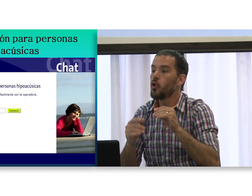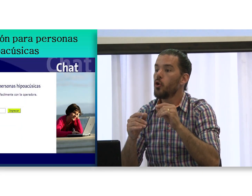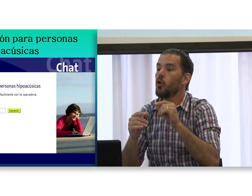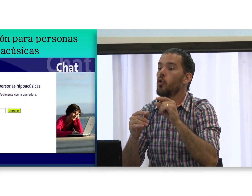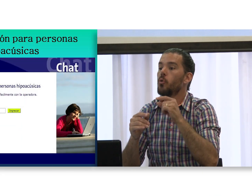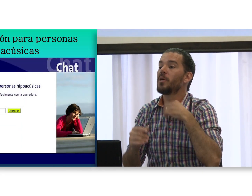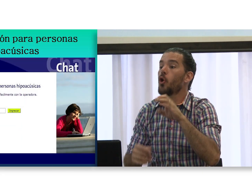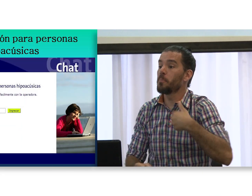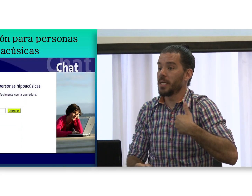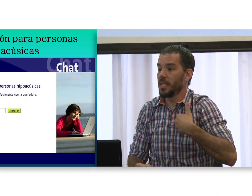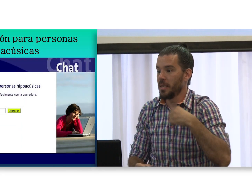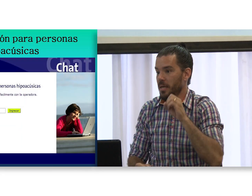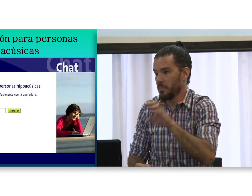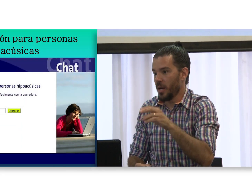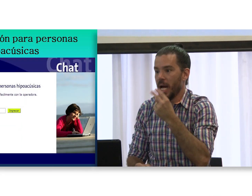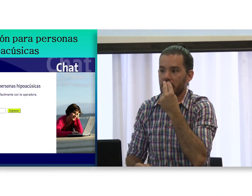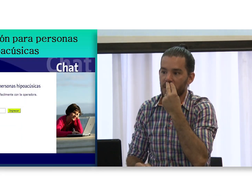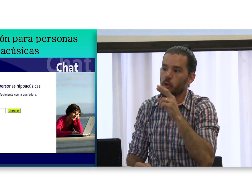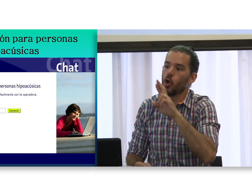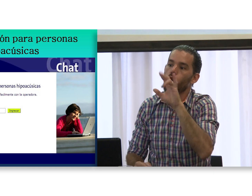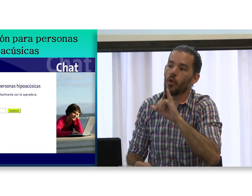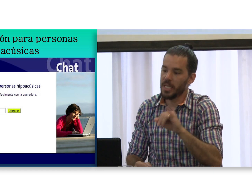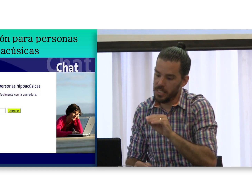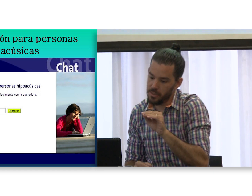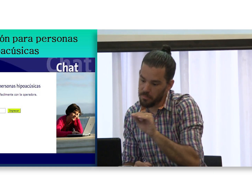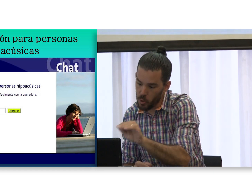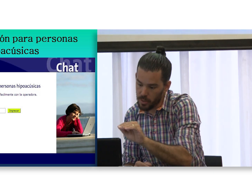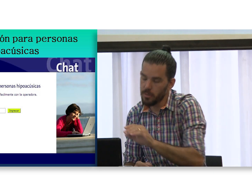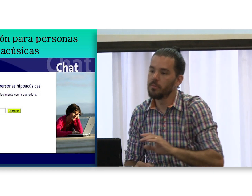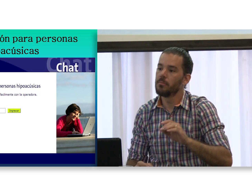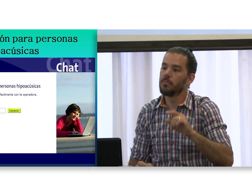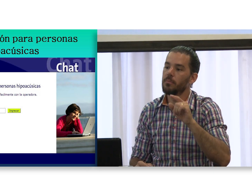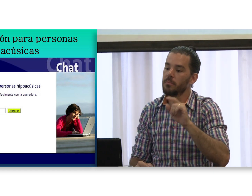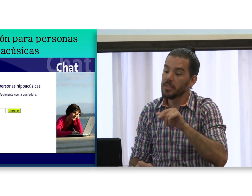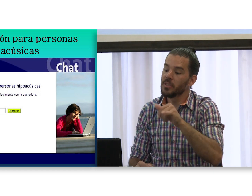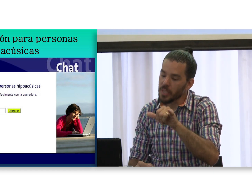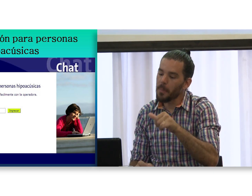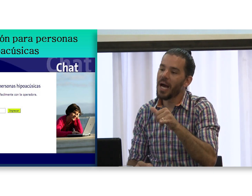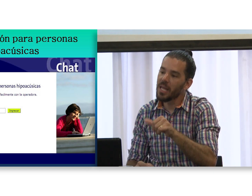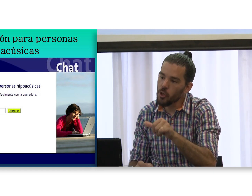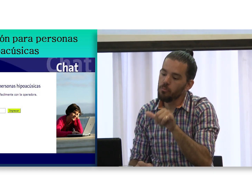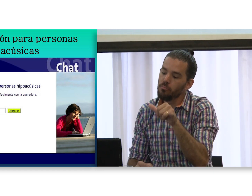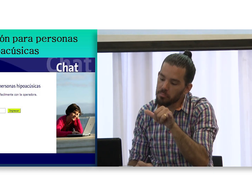Entonces yo, por ejemplo, pongo mi nombre, no sé, Lisandro Rodríguez. Pongo mi nombre,